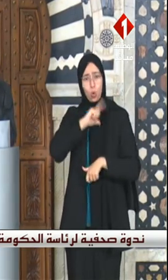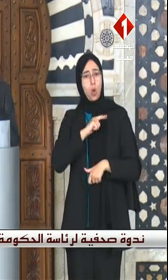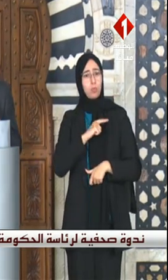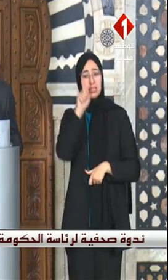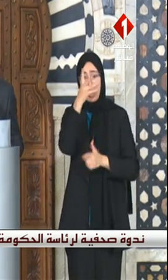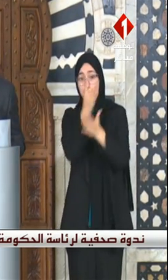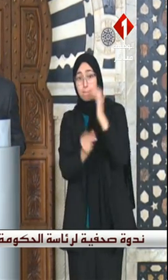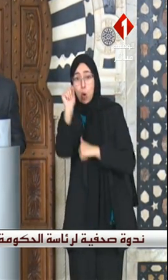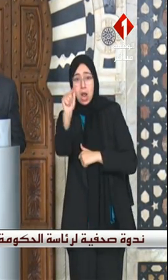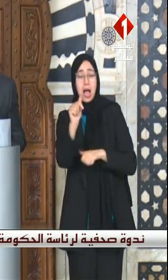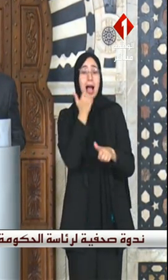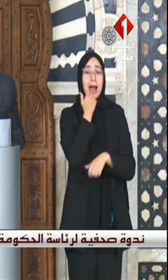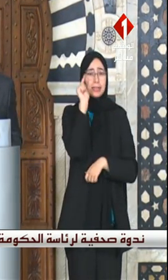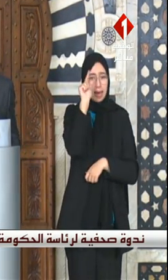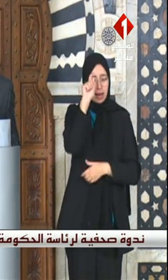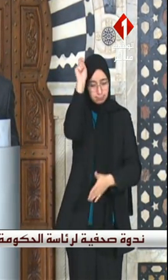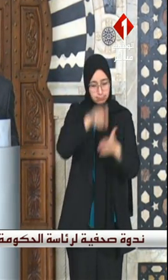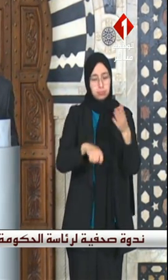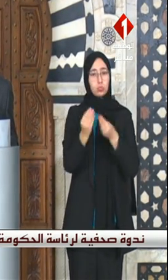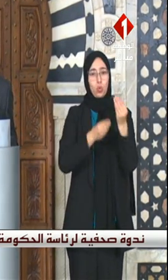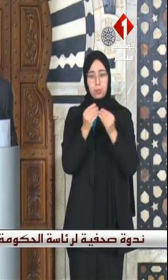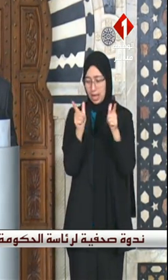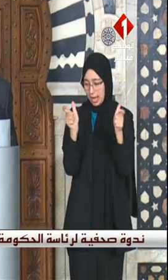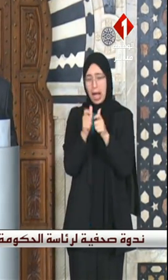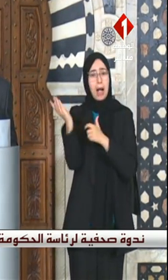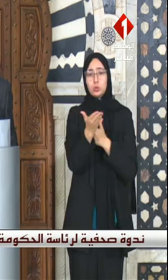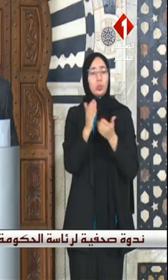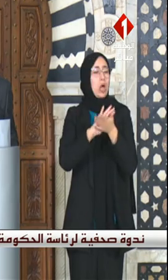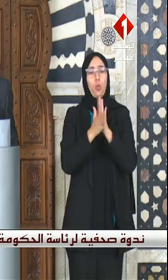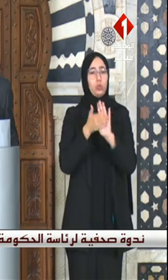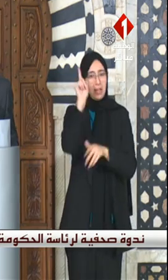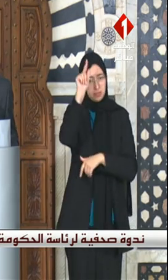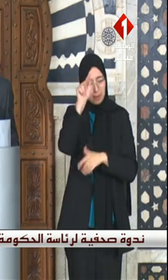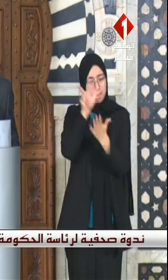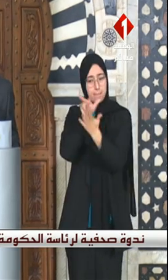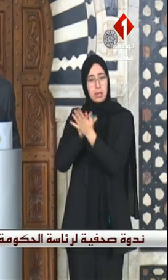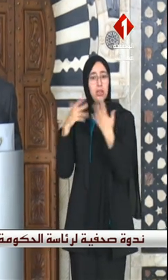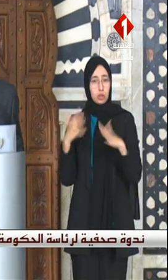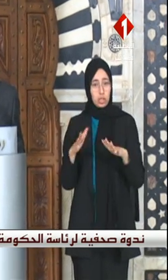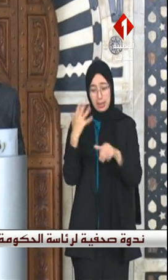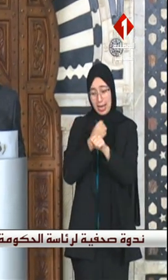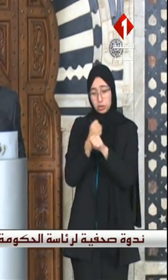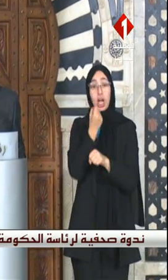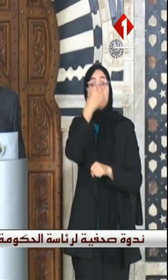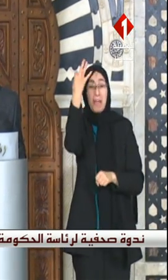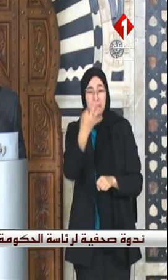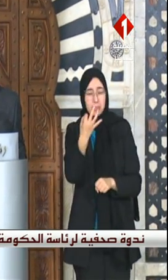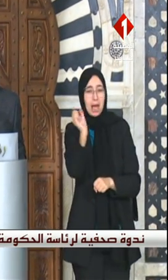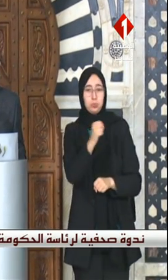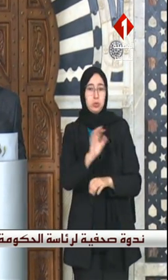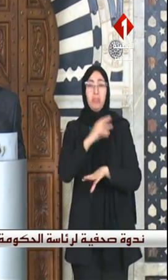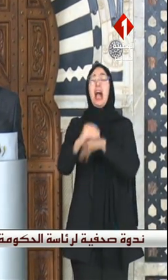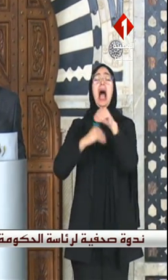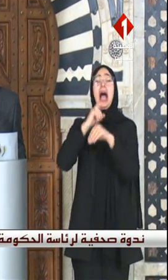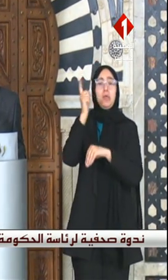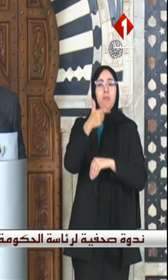أي أعمال تمس من الإجراءات الوقائية اللي مشابهة كورونا. لكن النجاح بنسبة 100% راهو صعيب باش تحقق في أي دولة